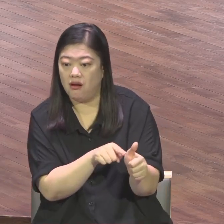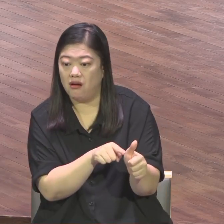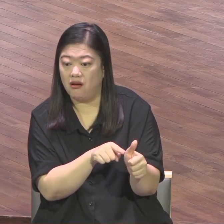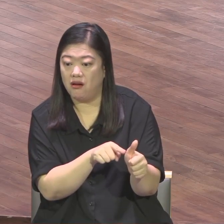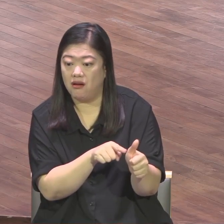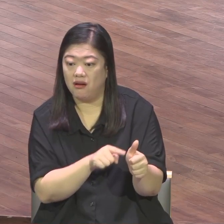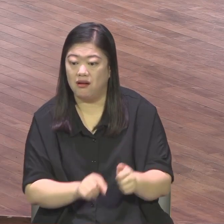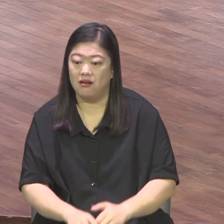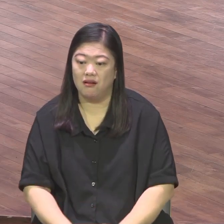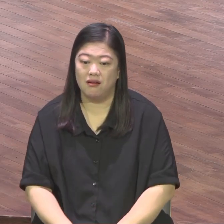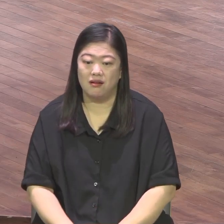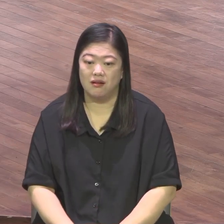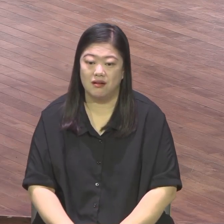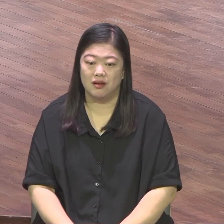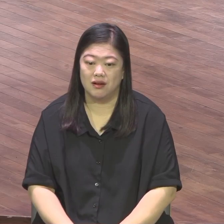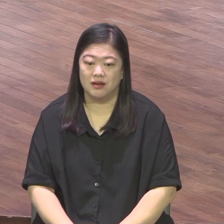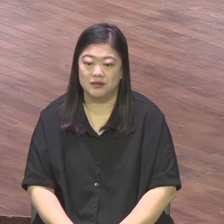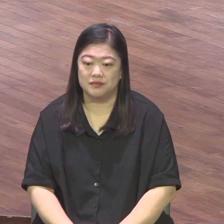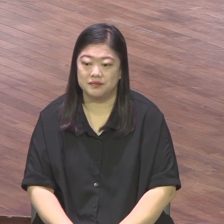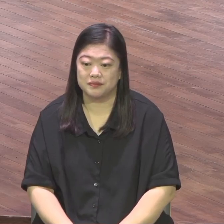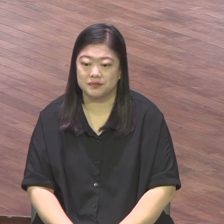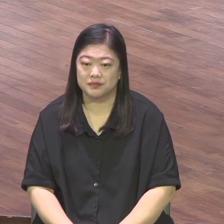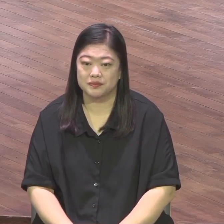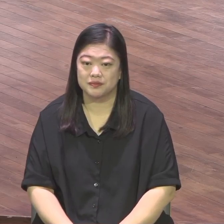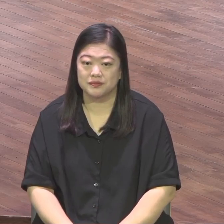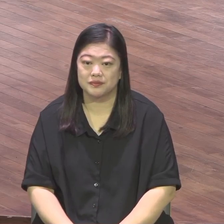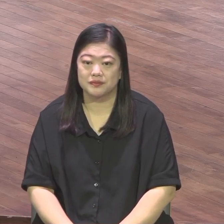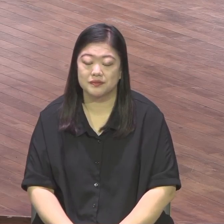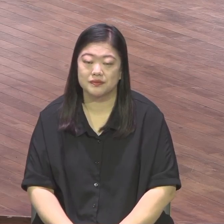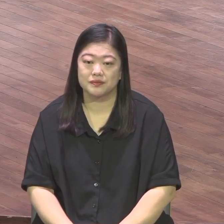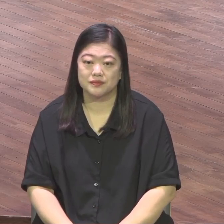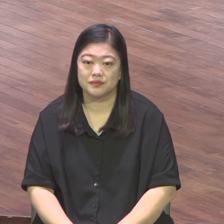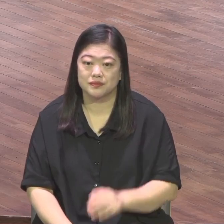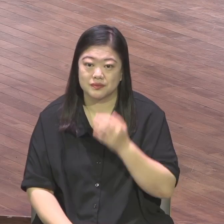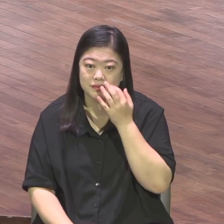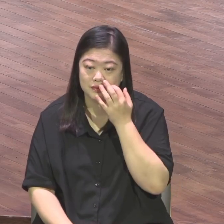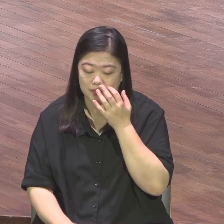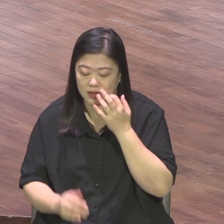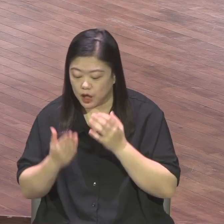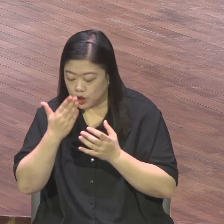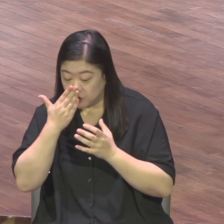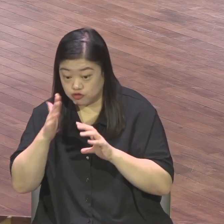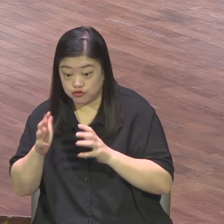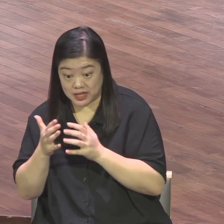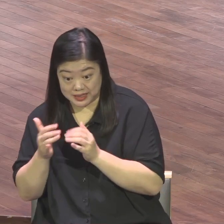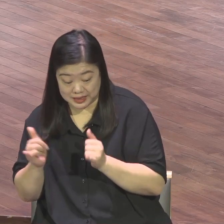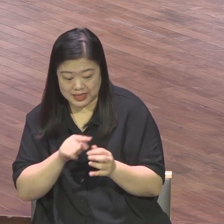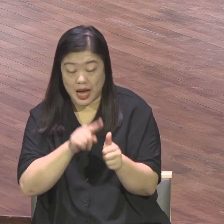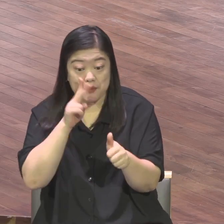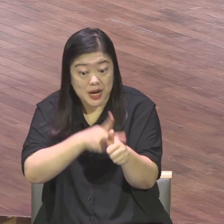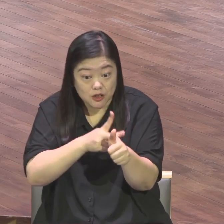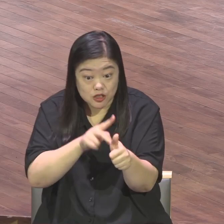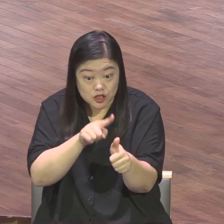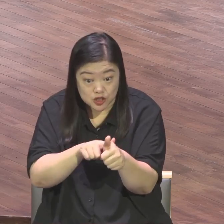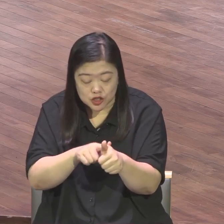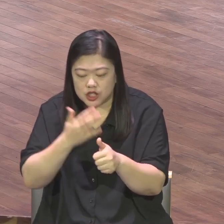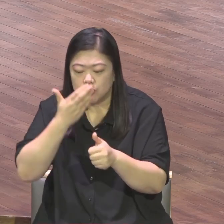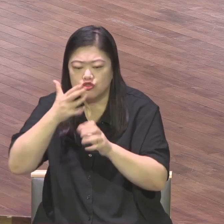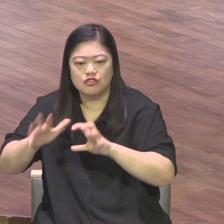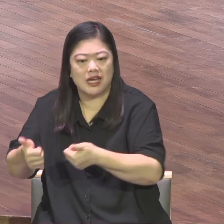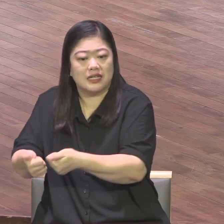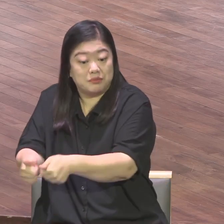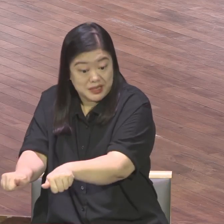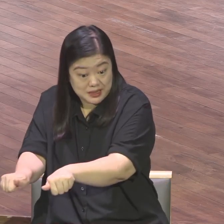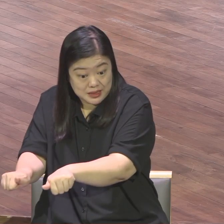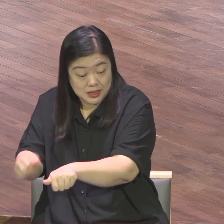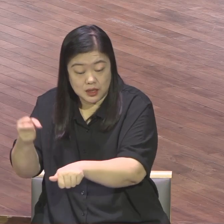거의 드물었어요. 당시 누구나 갖고 있었던 유대인이지만은 로마 시민권자였어요. 그리고 요즘 말로